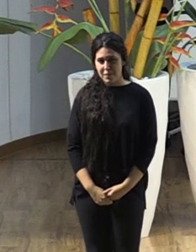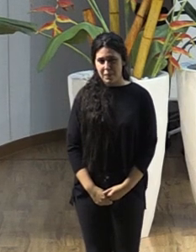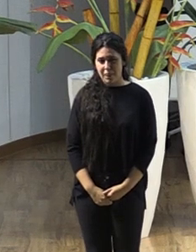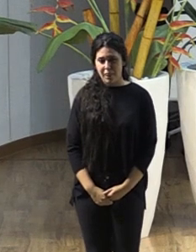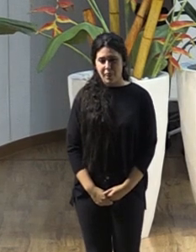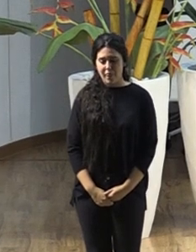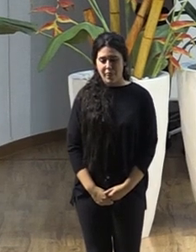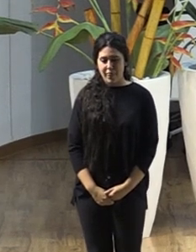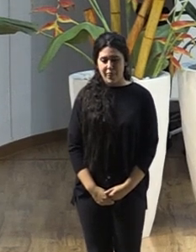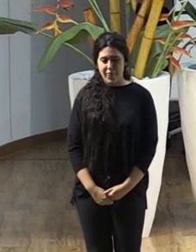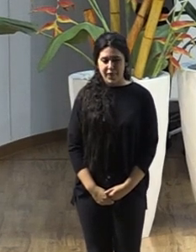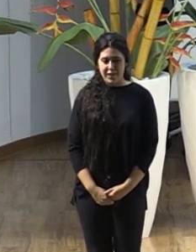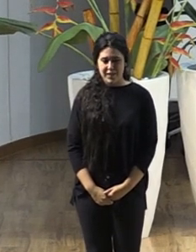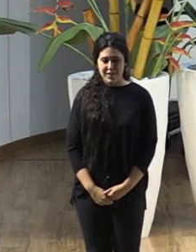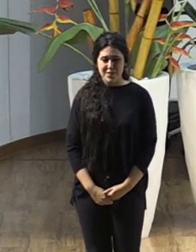Y hace que